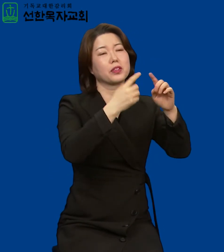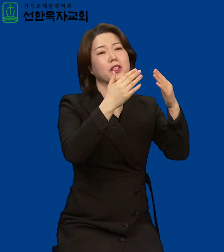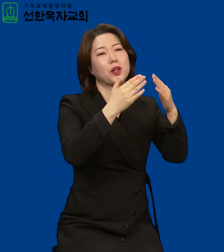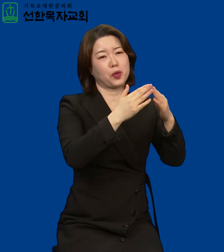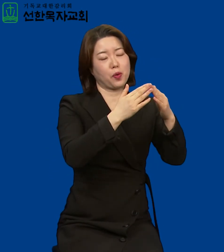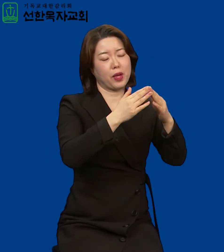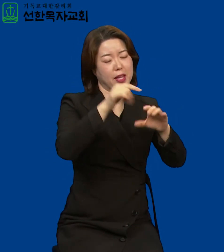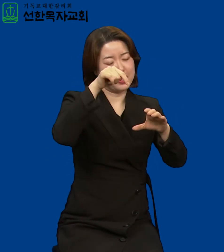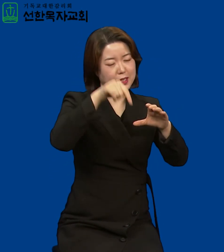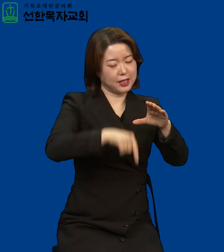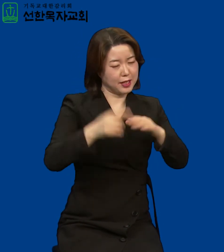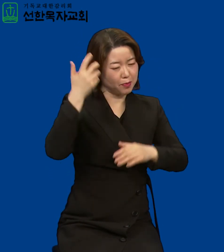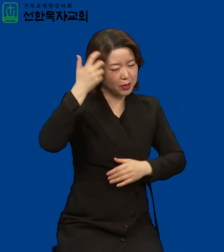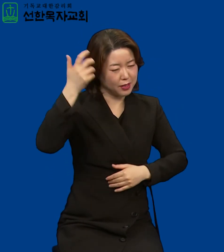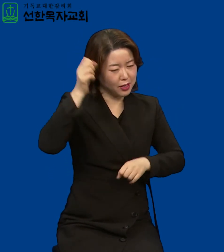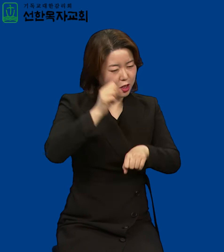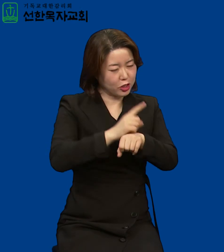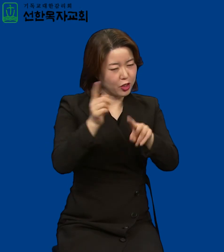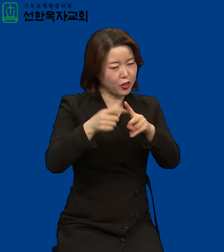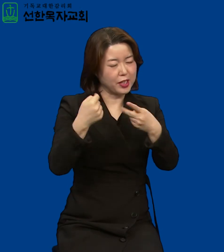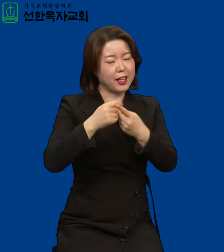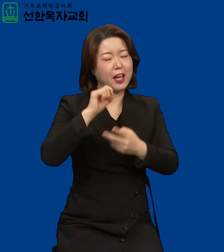영성을 이해하기 쉽지 않으십니다.